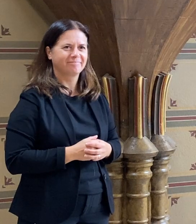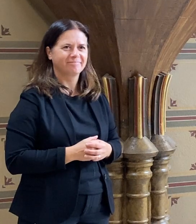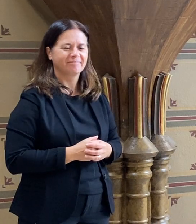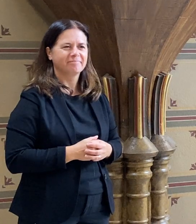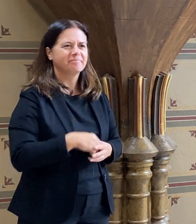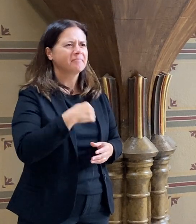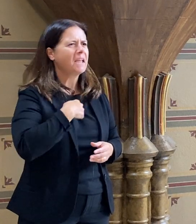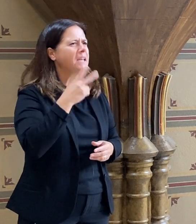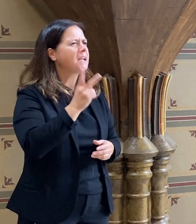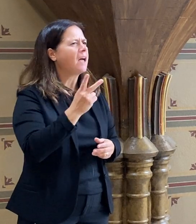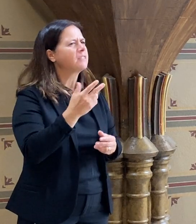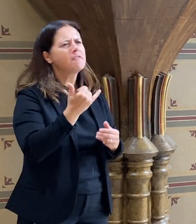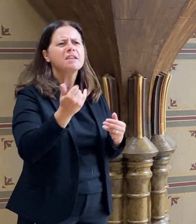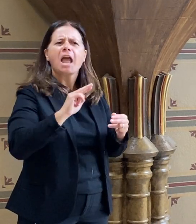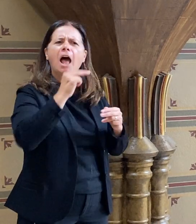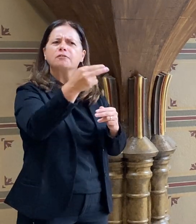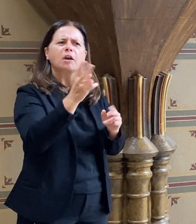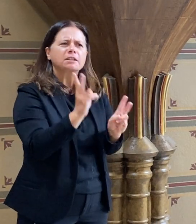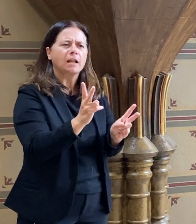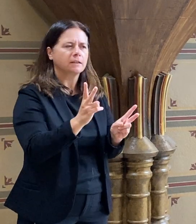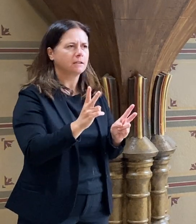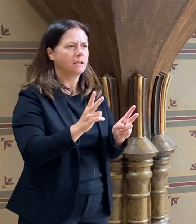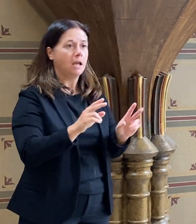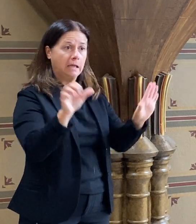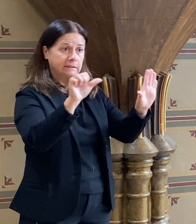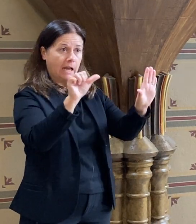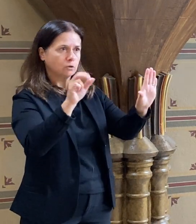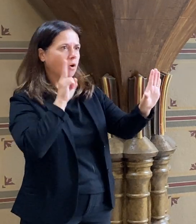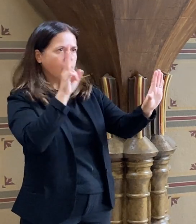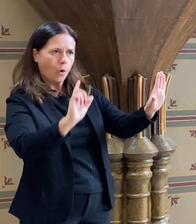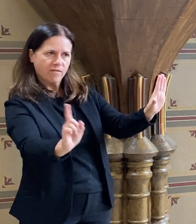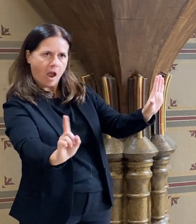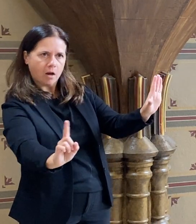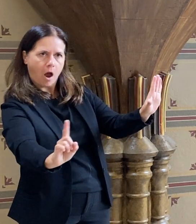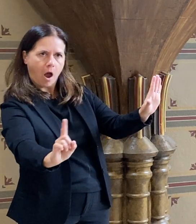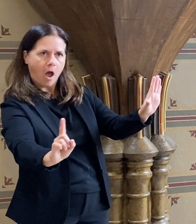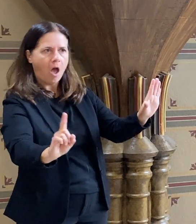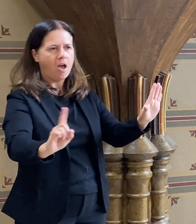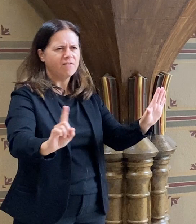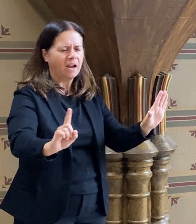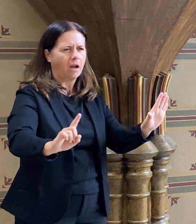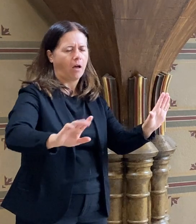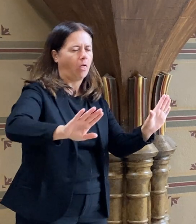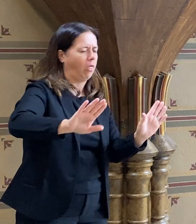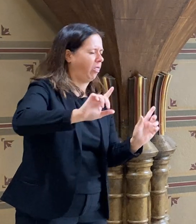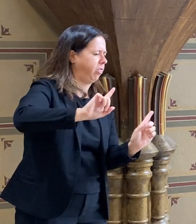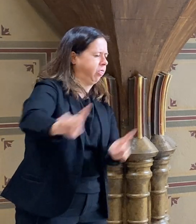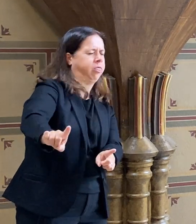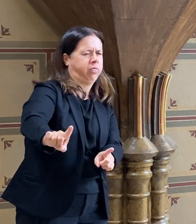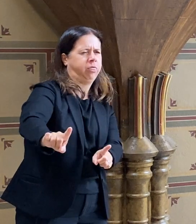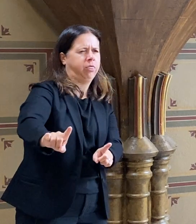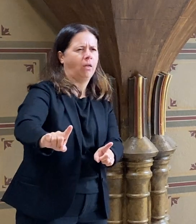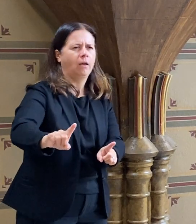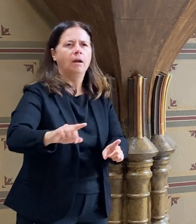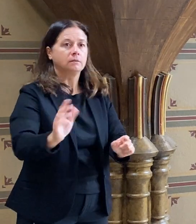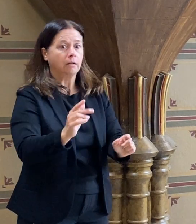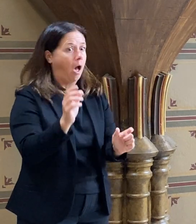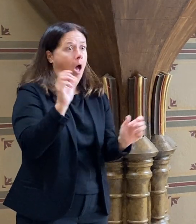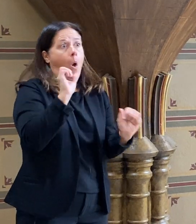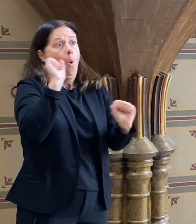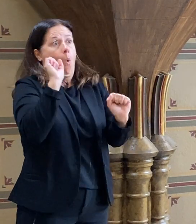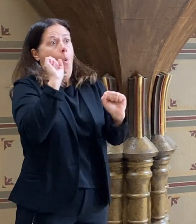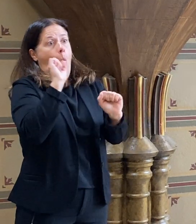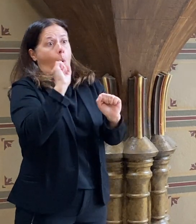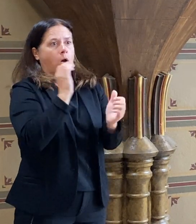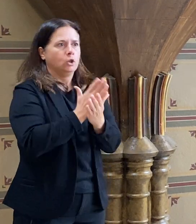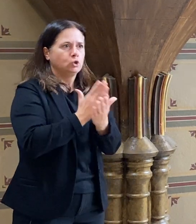Ich könnte jetzt so antworten: 6 Uhr in der Früh Wecker. Wecker vorerst ignorieren, dann entsetzt feststellen,